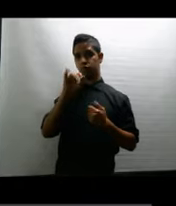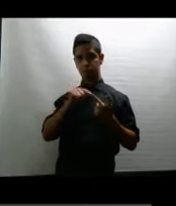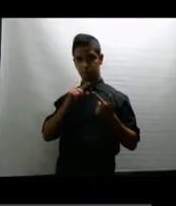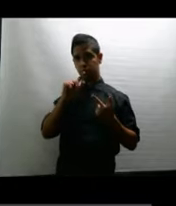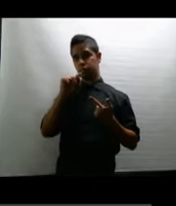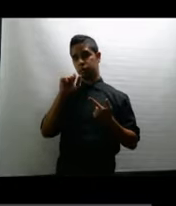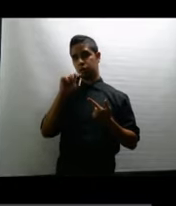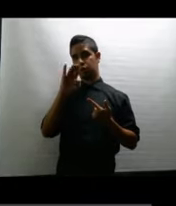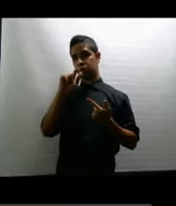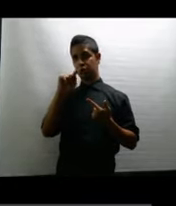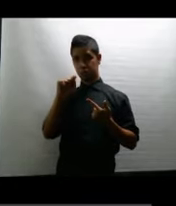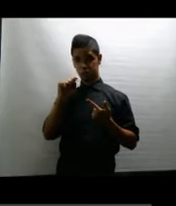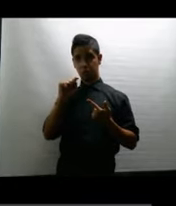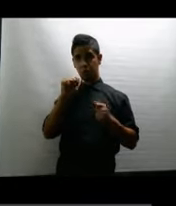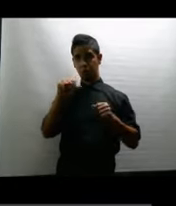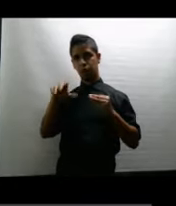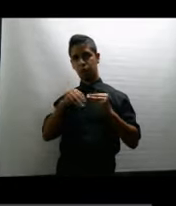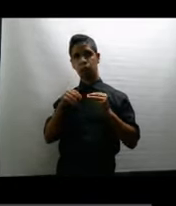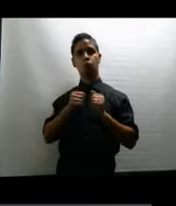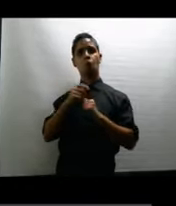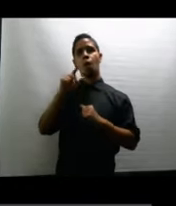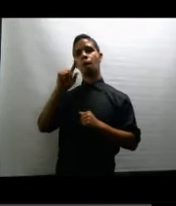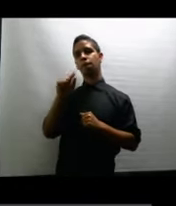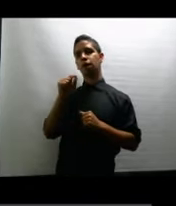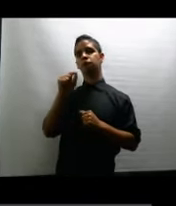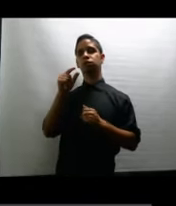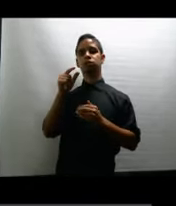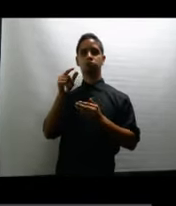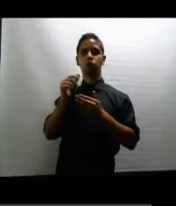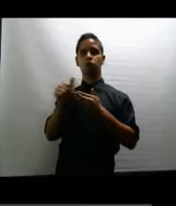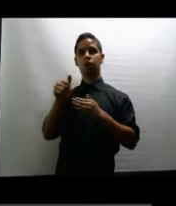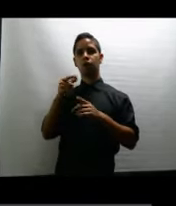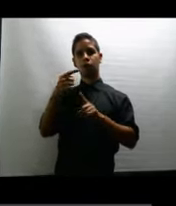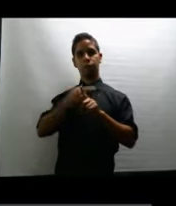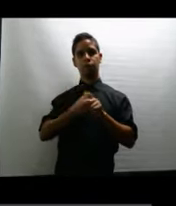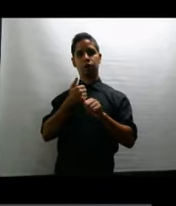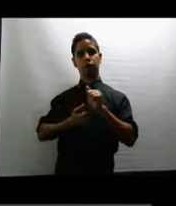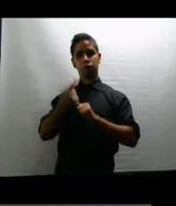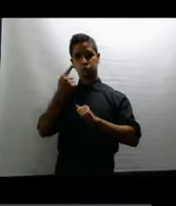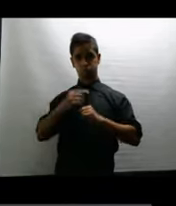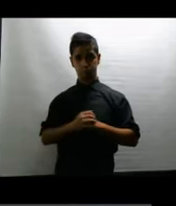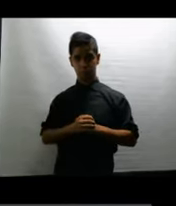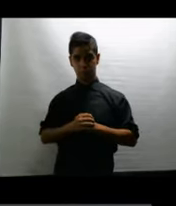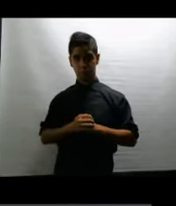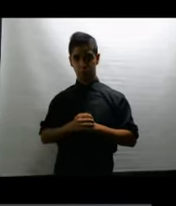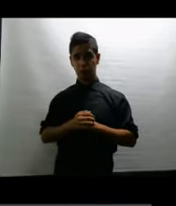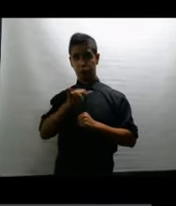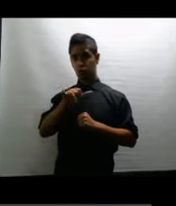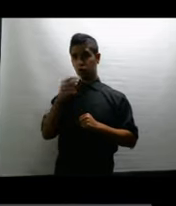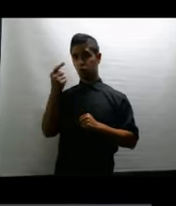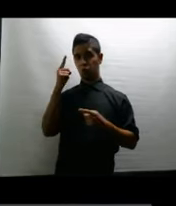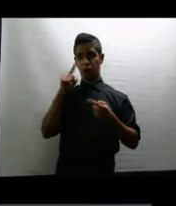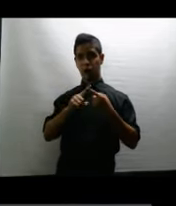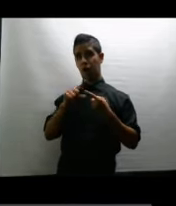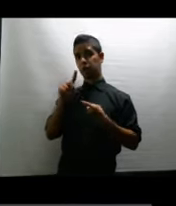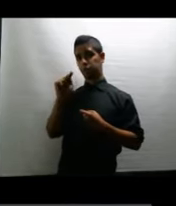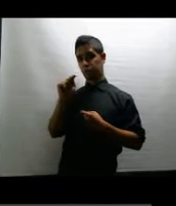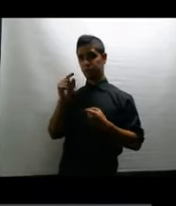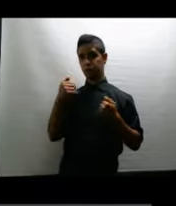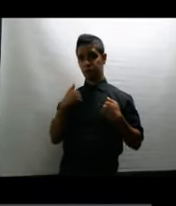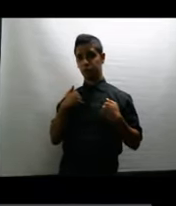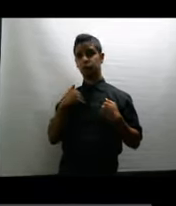plan por solo $20 al mes cada uno. Y ahora, solo hasta el martes, tienes ofertas de tablets